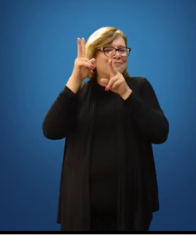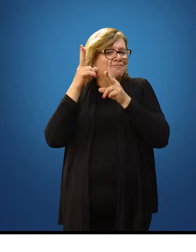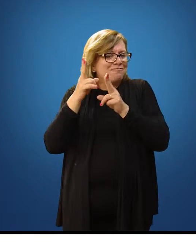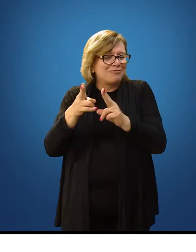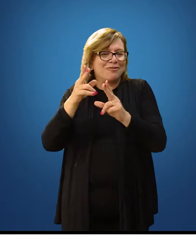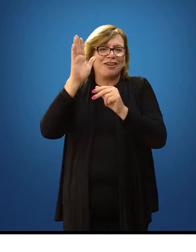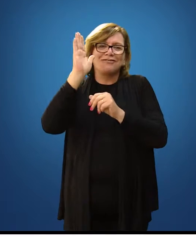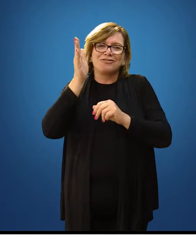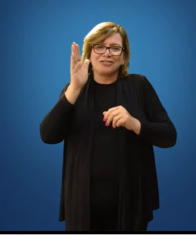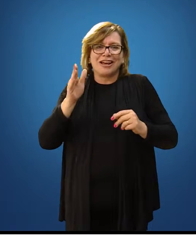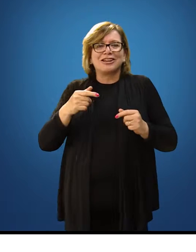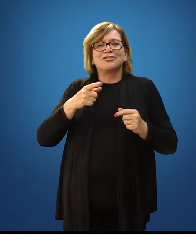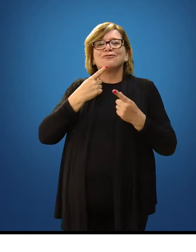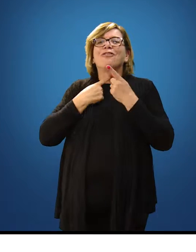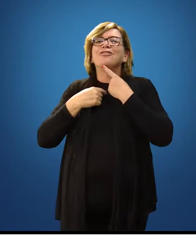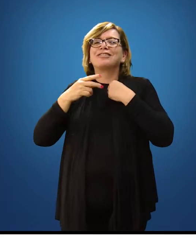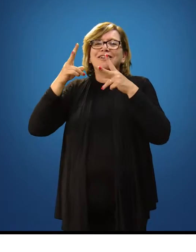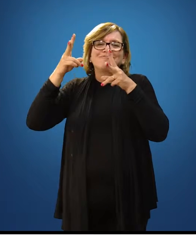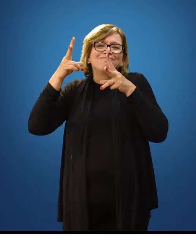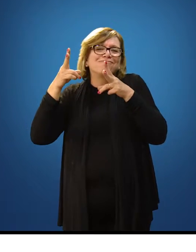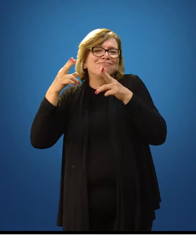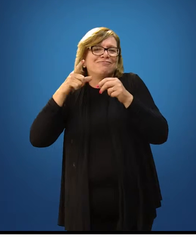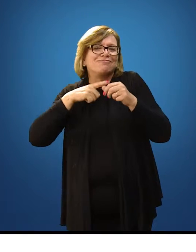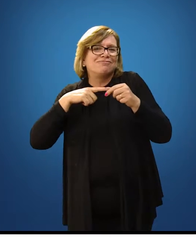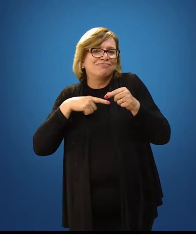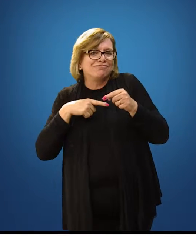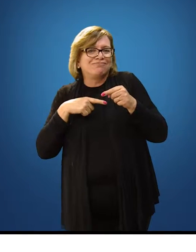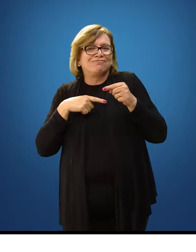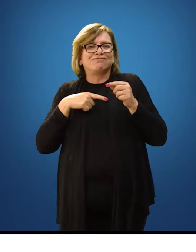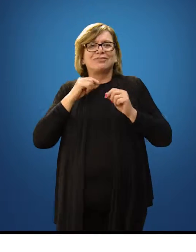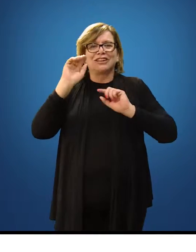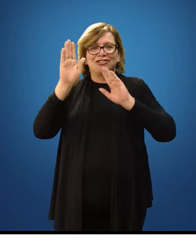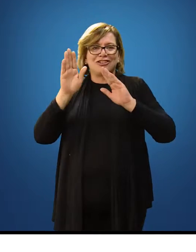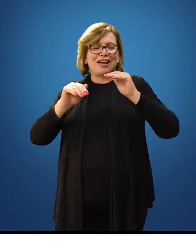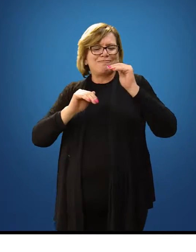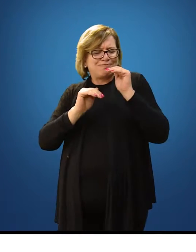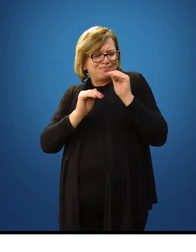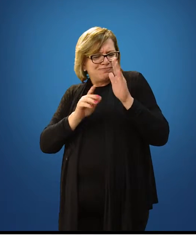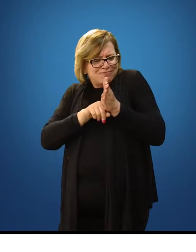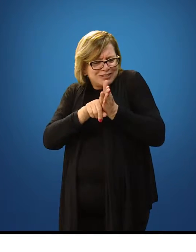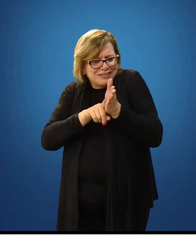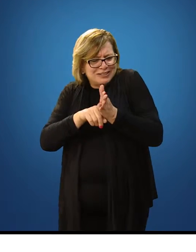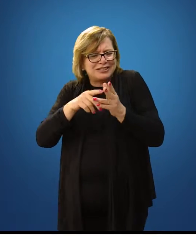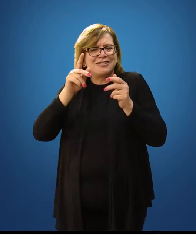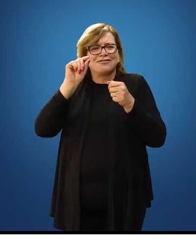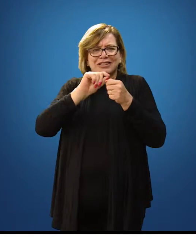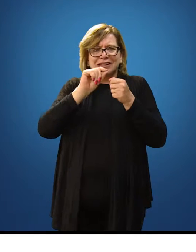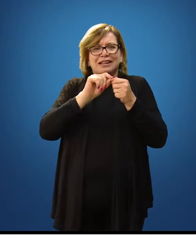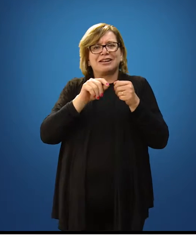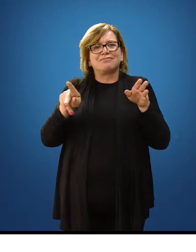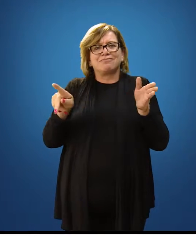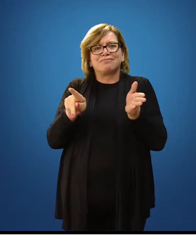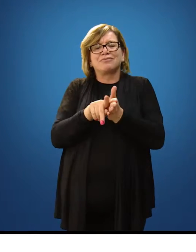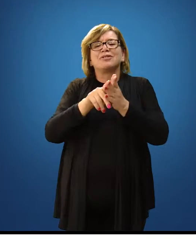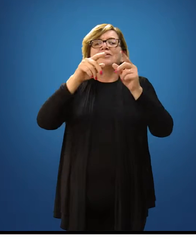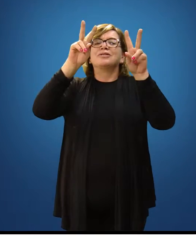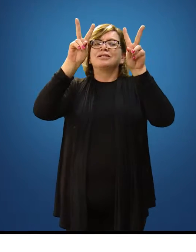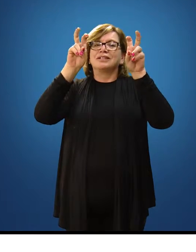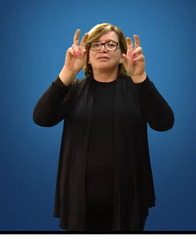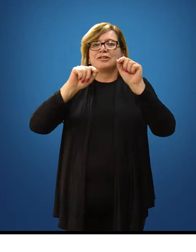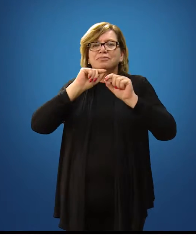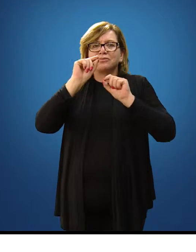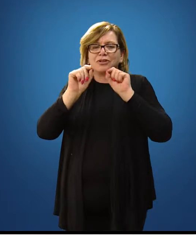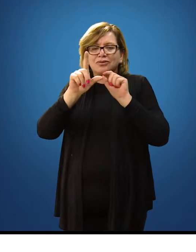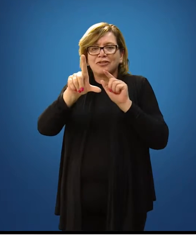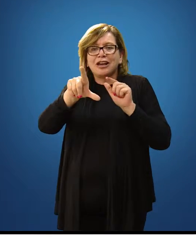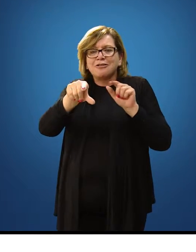pesquisa, interesse de pesquisa ou que já construíram algum tipo de trabalho sobre esse tema. Depois, começar a